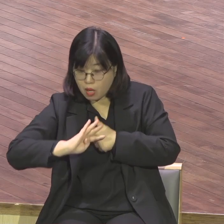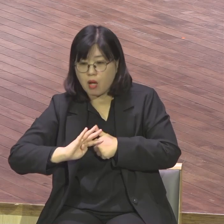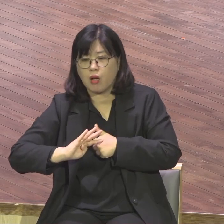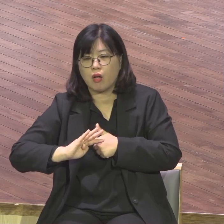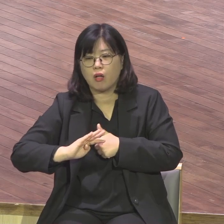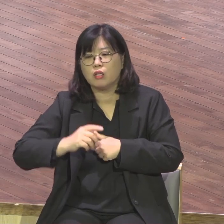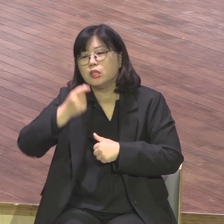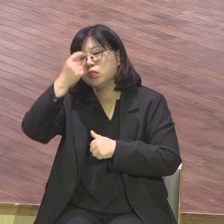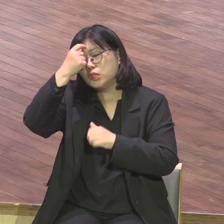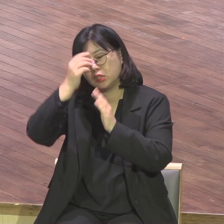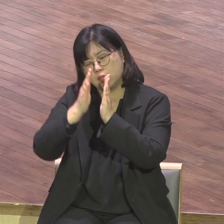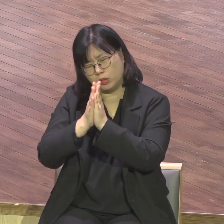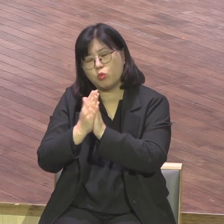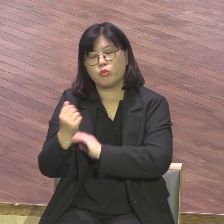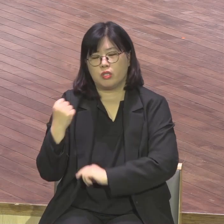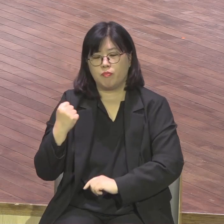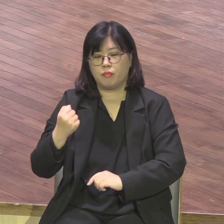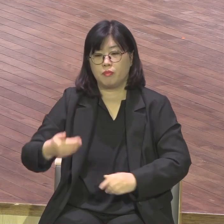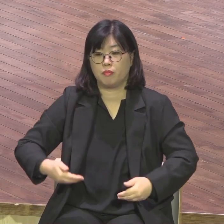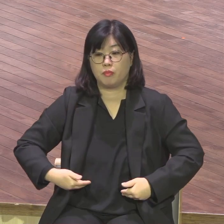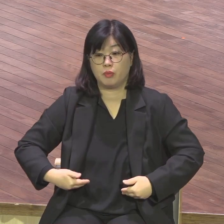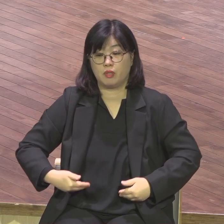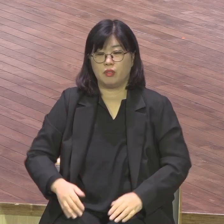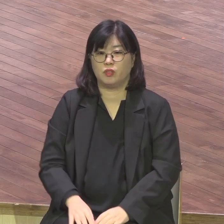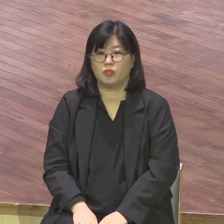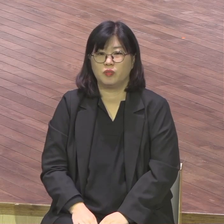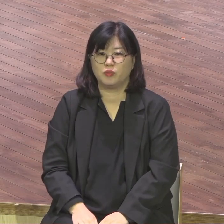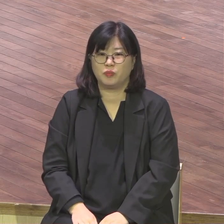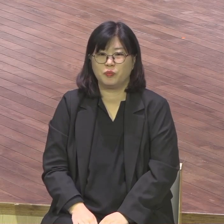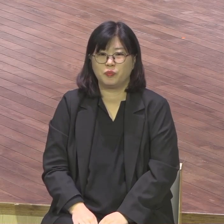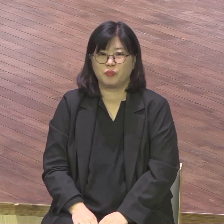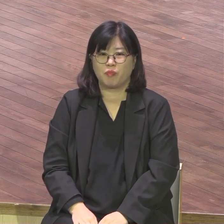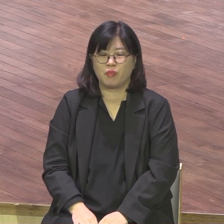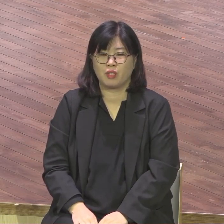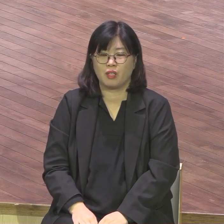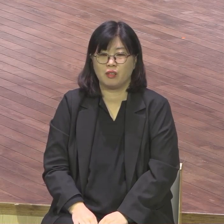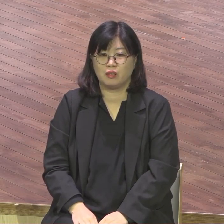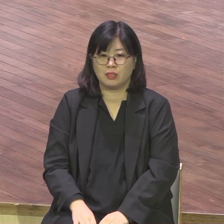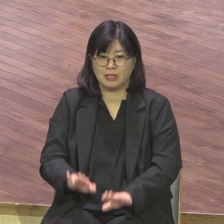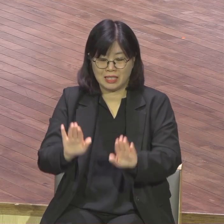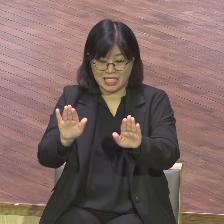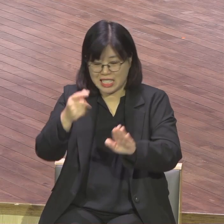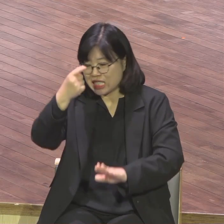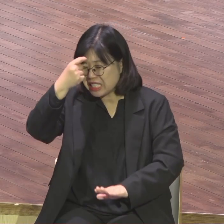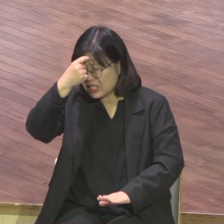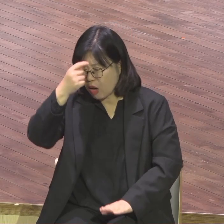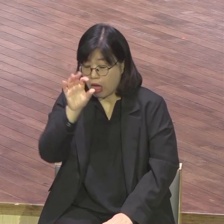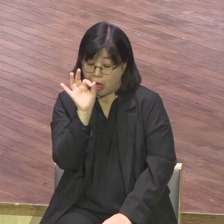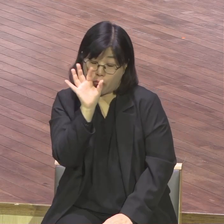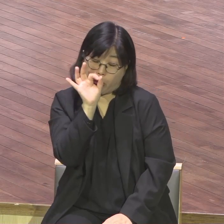계획 있으면 인도 못 받아요. 다 내려놓고 하나님 앞에 서면 하나님 다 인도해 주시는데